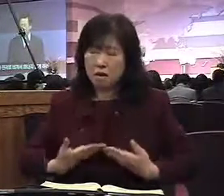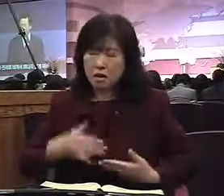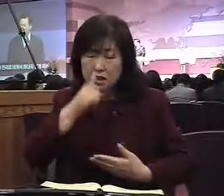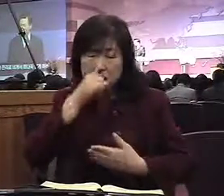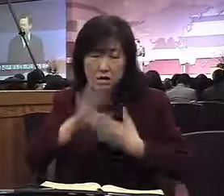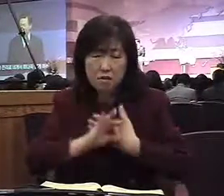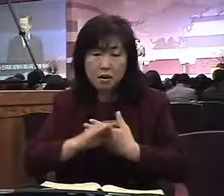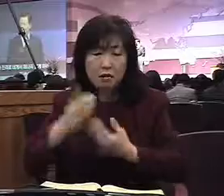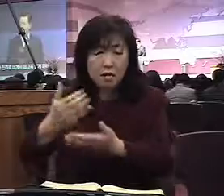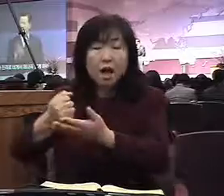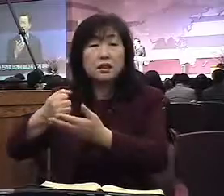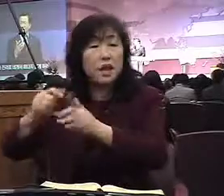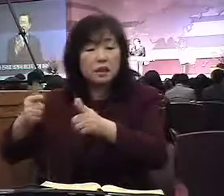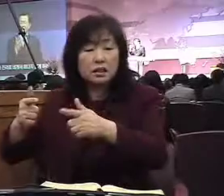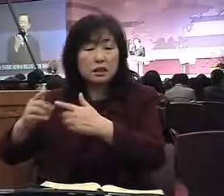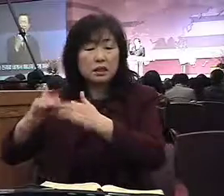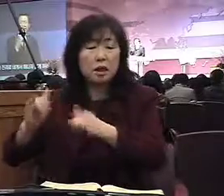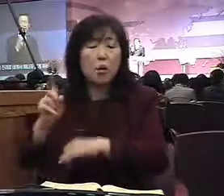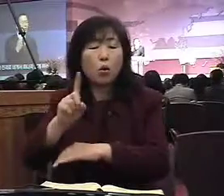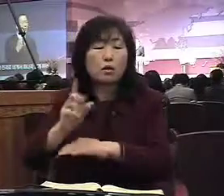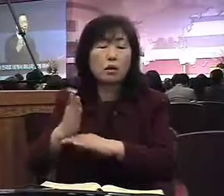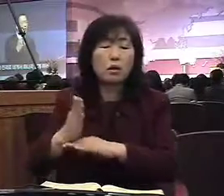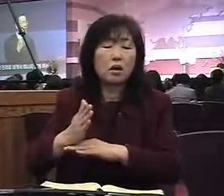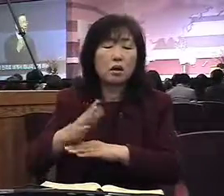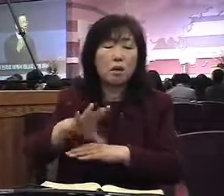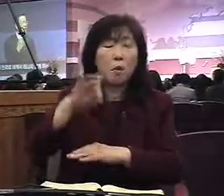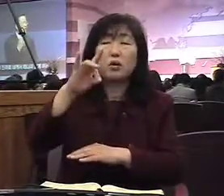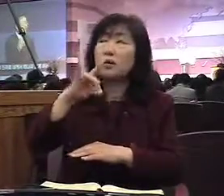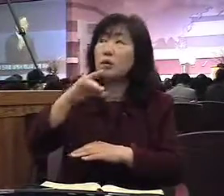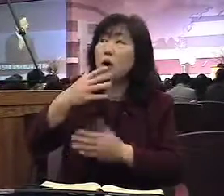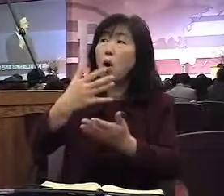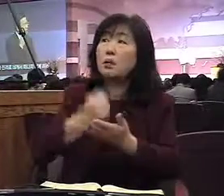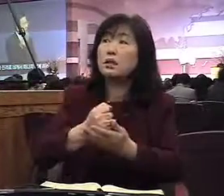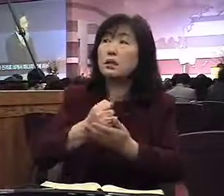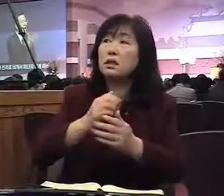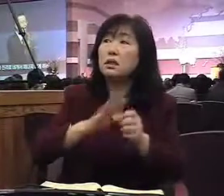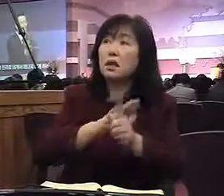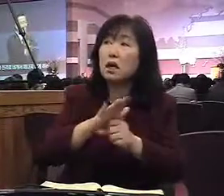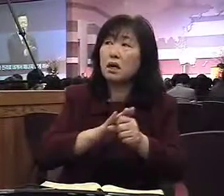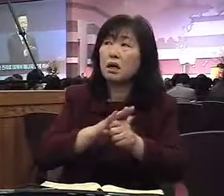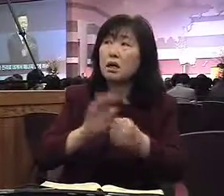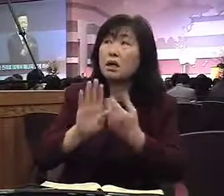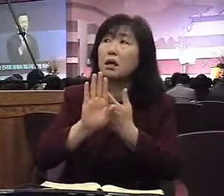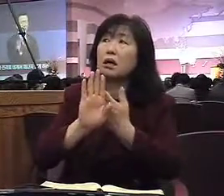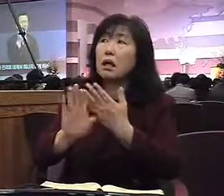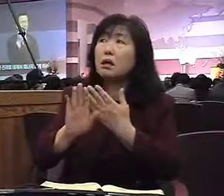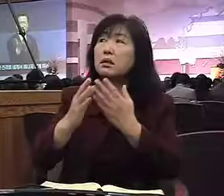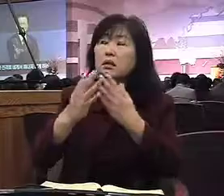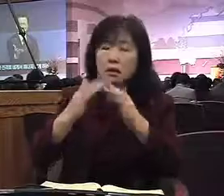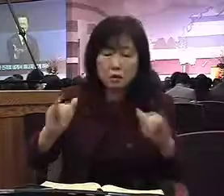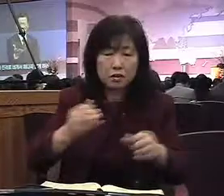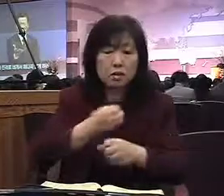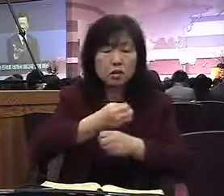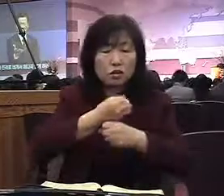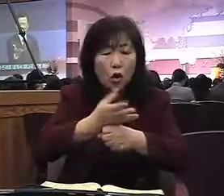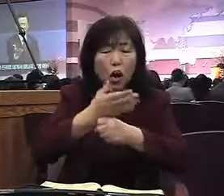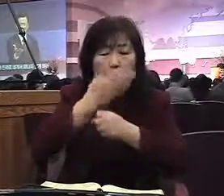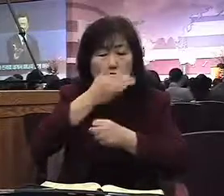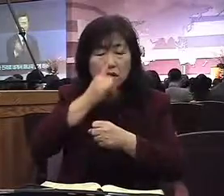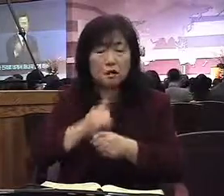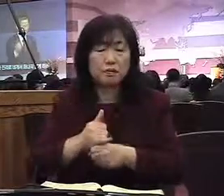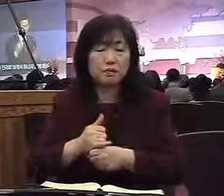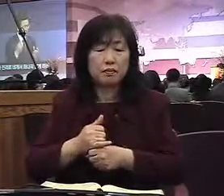사람이 어찌 알겠어요? 그래서 우리가 이 하나님의 먼저 받은 사랑을 다른 사람에게도 나눌 수 있어요. 전할 수 있어요.